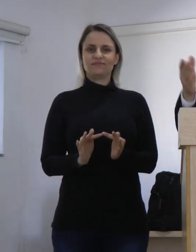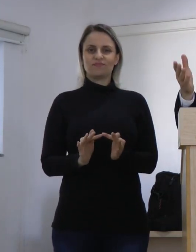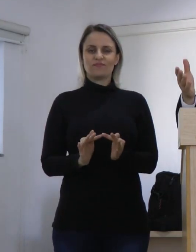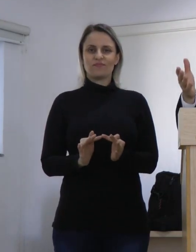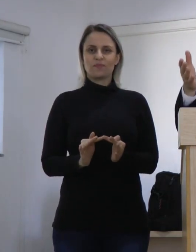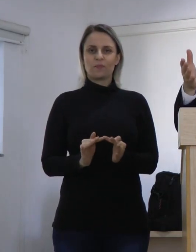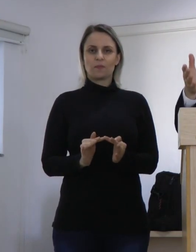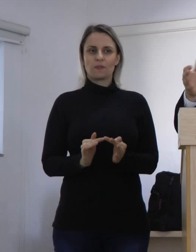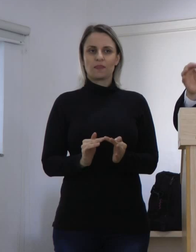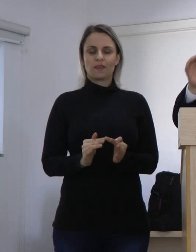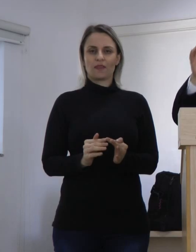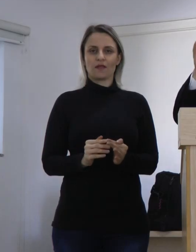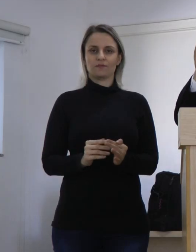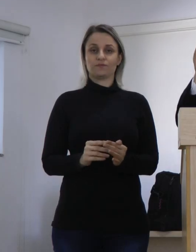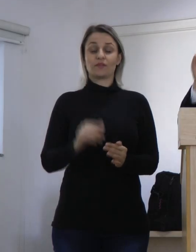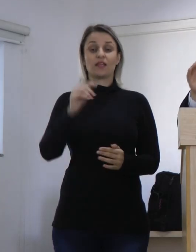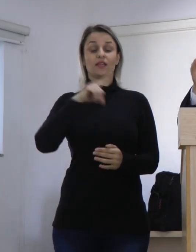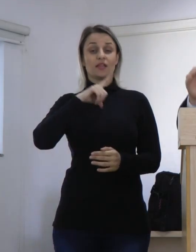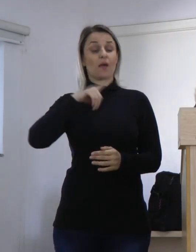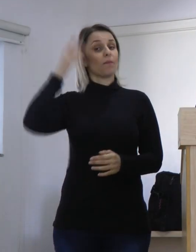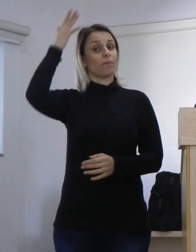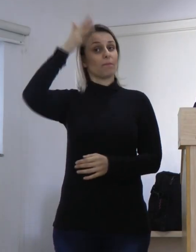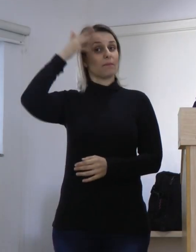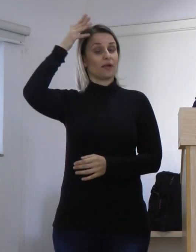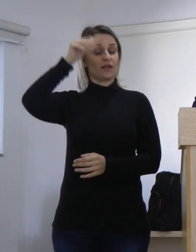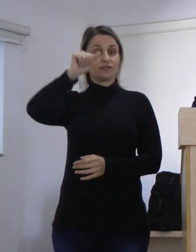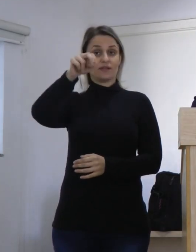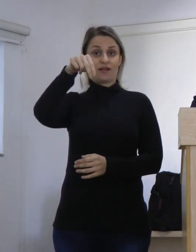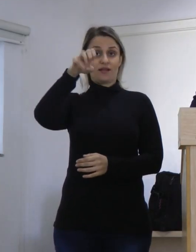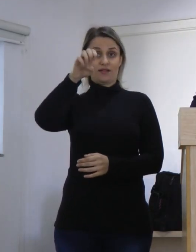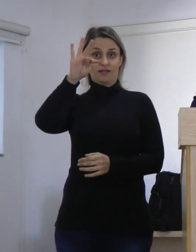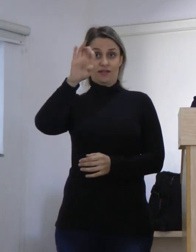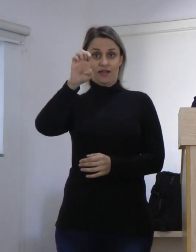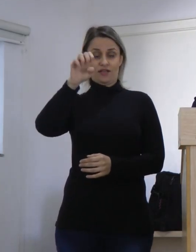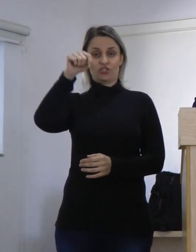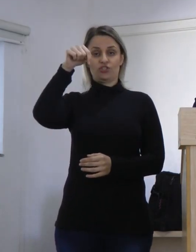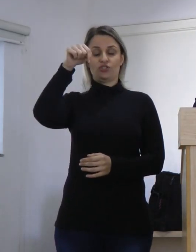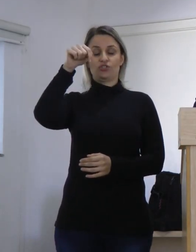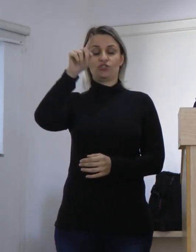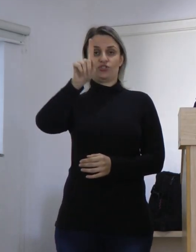E a Nete Guimarães, na palestra A Visão Científica da Caridade,